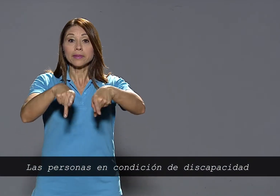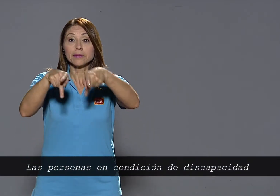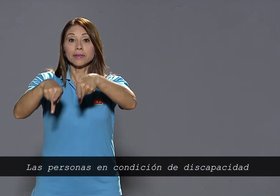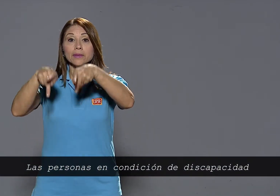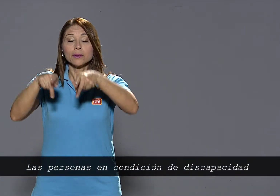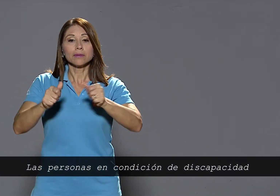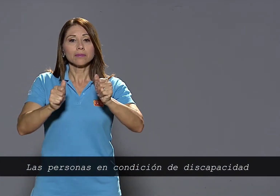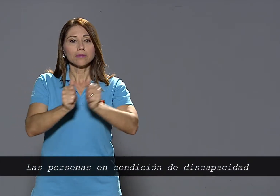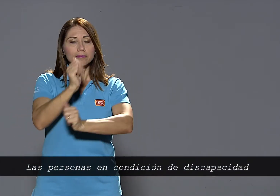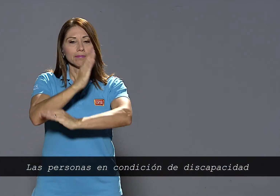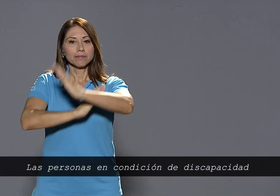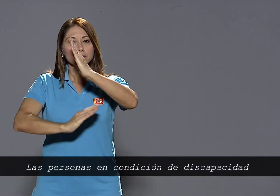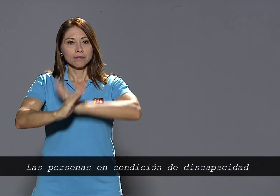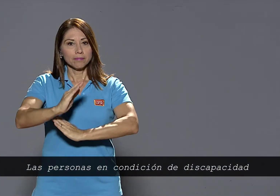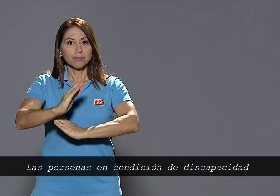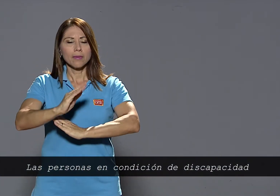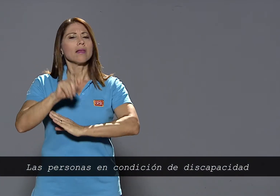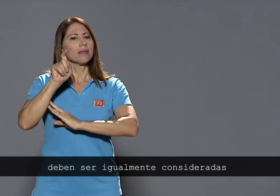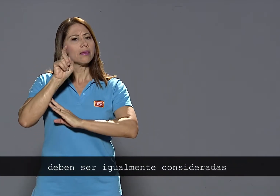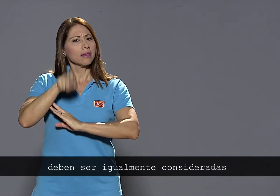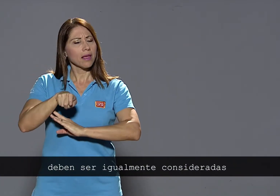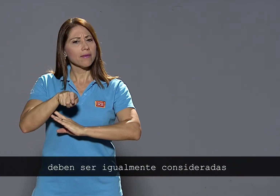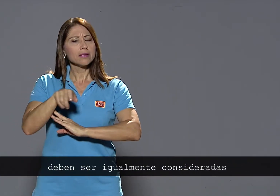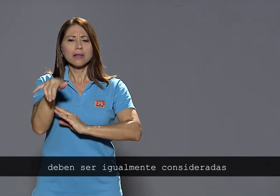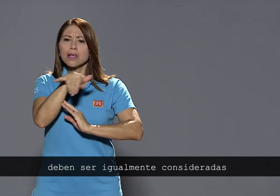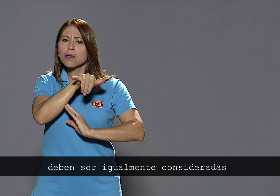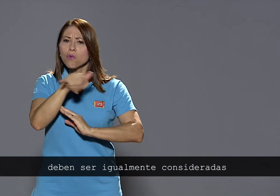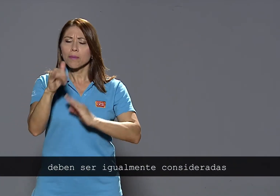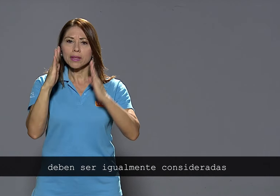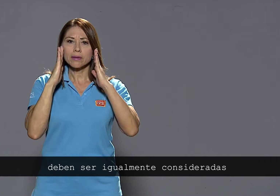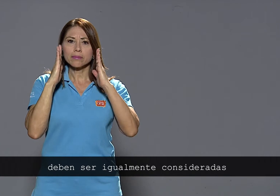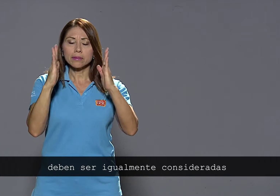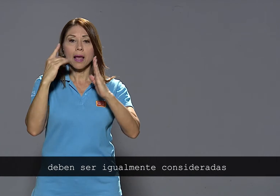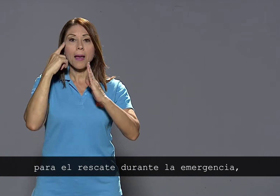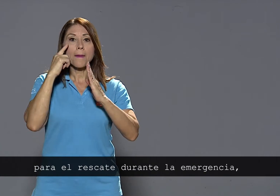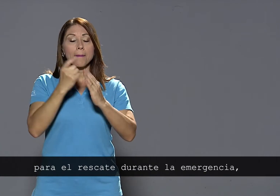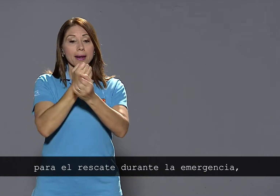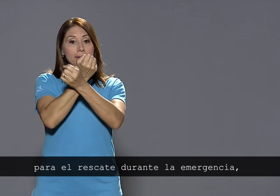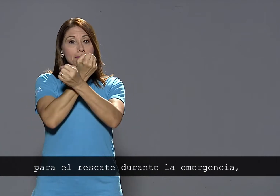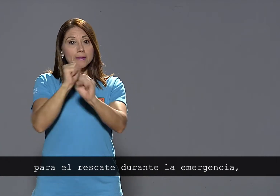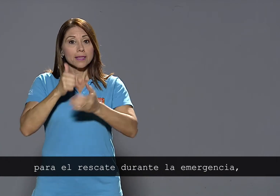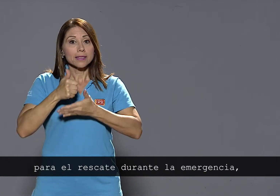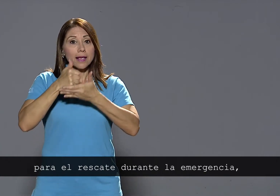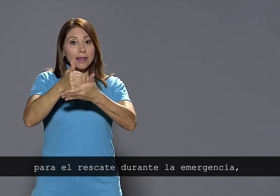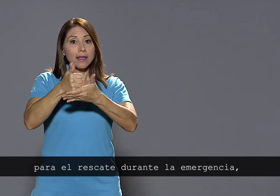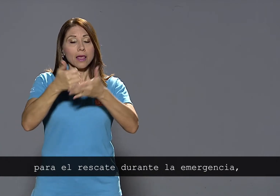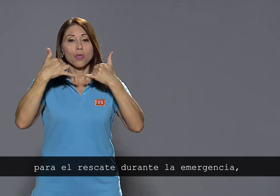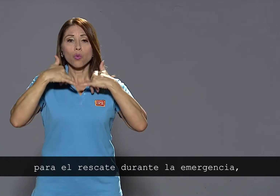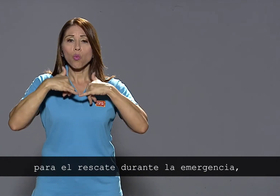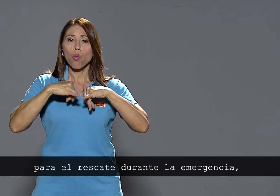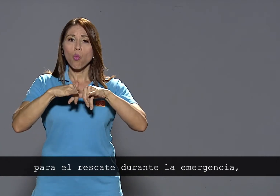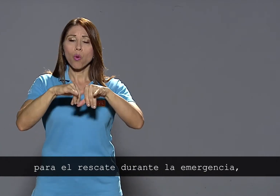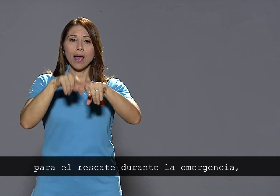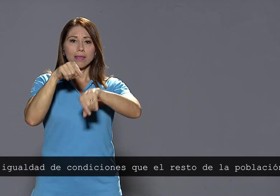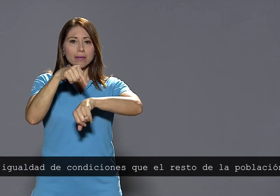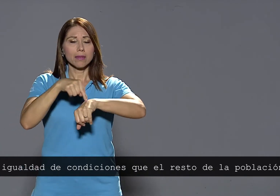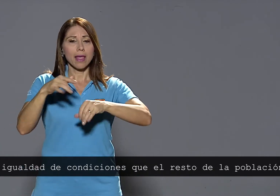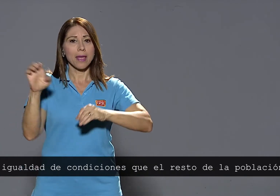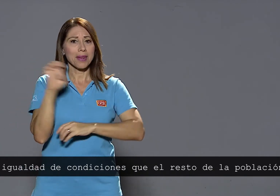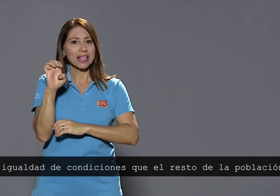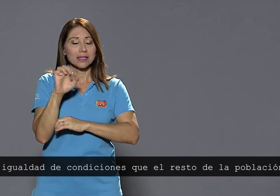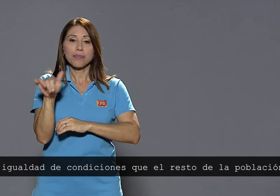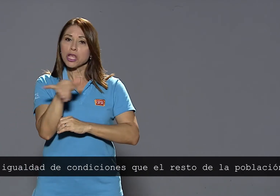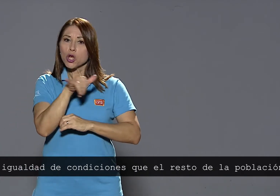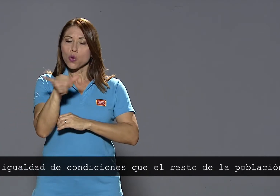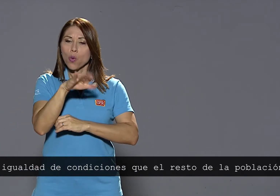Las personas en condición de discapacidad deben ser igualmente consideradas para el rescate durante la emergencia, en